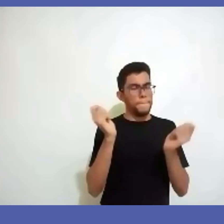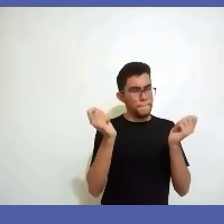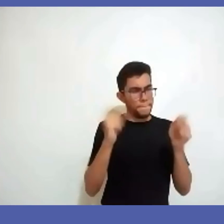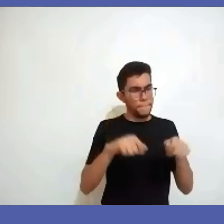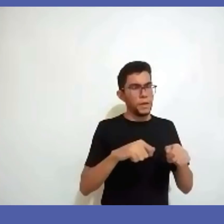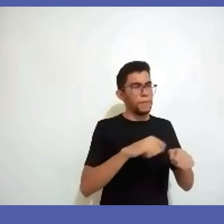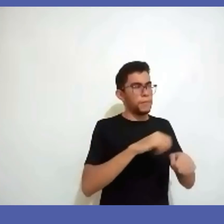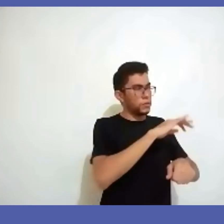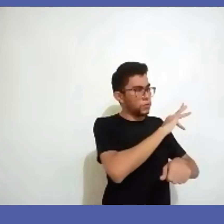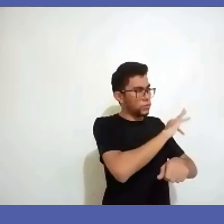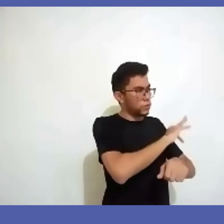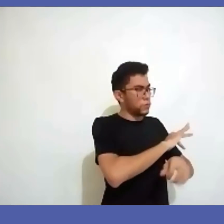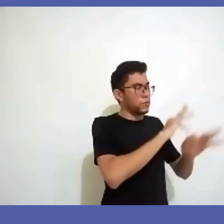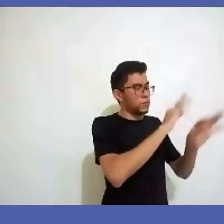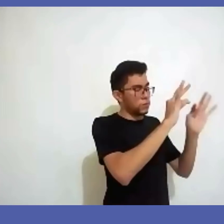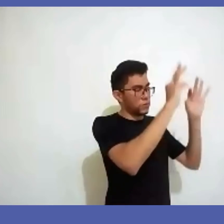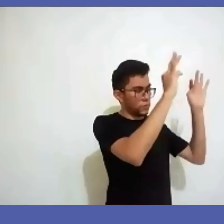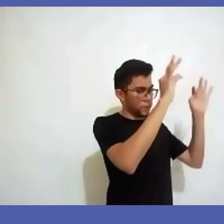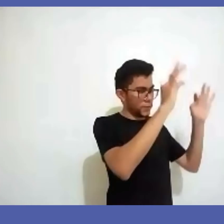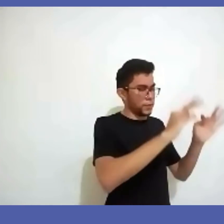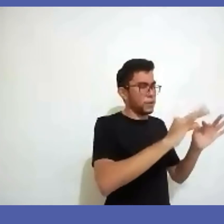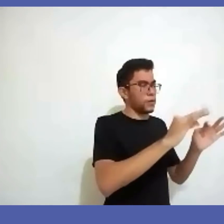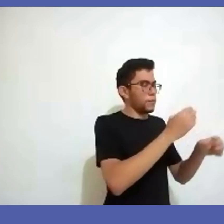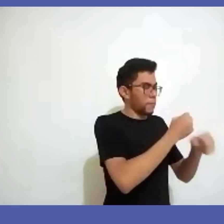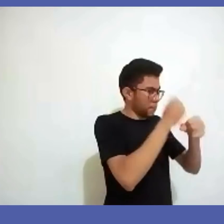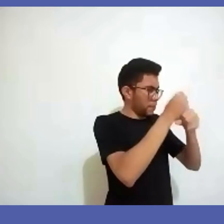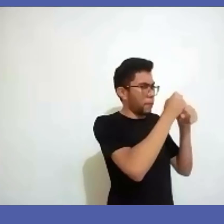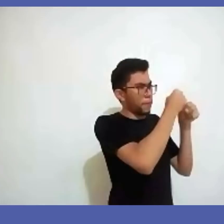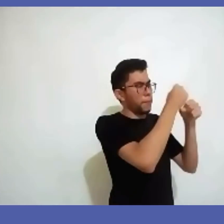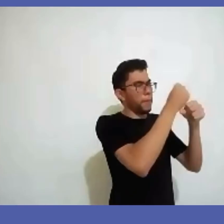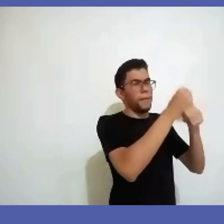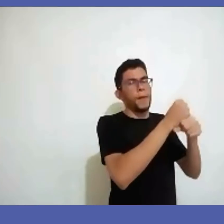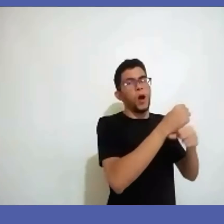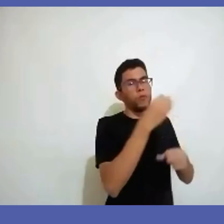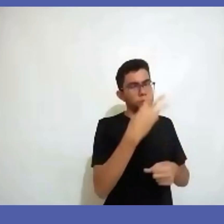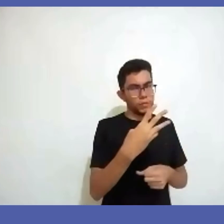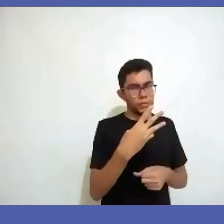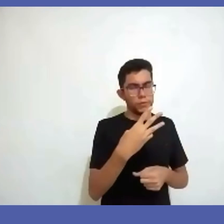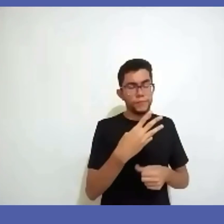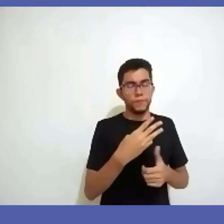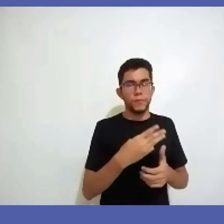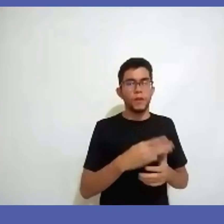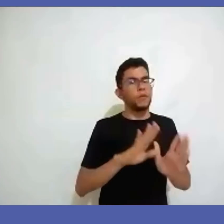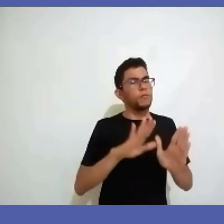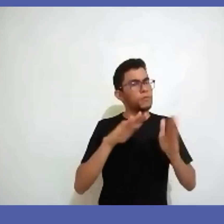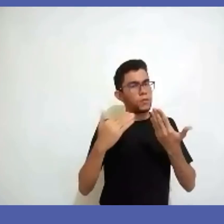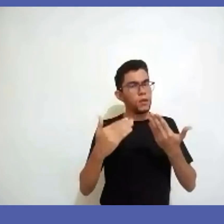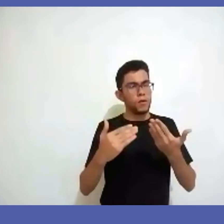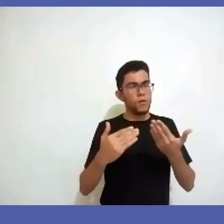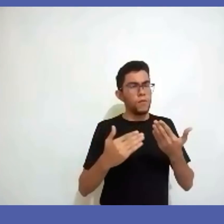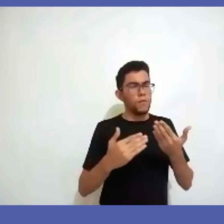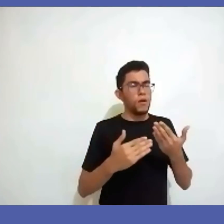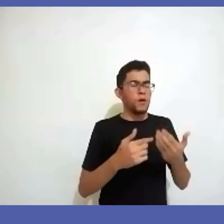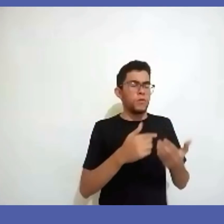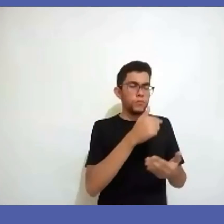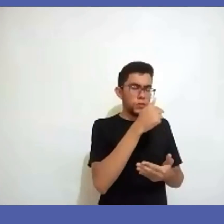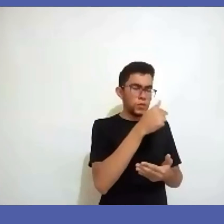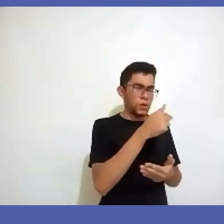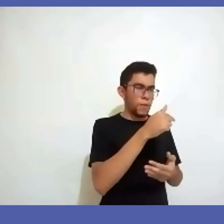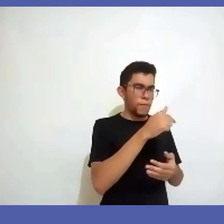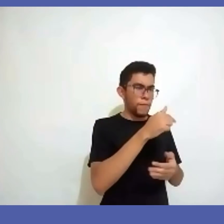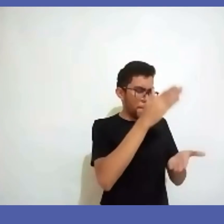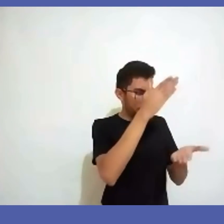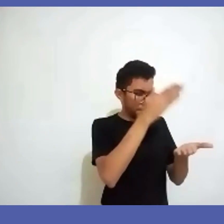construir o seu templo. E quando construir o seu templo, irmãos, não vai durar muito tempo. Aí vai voltar o sacrifício